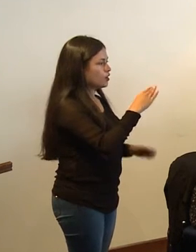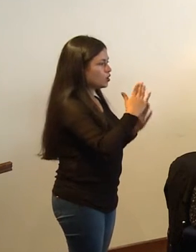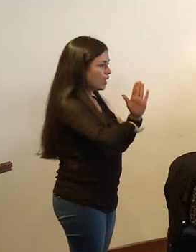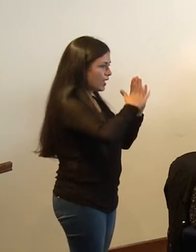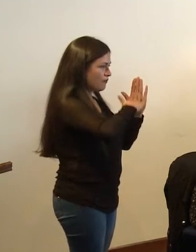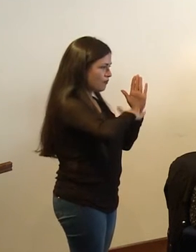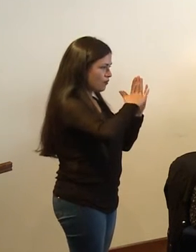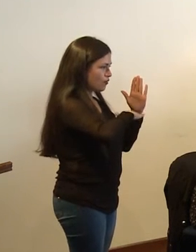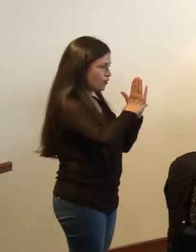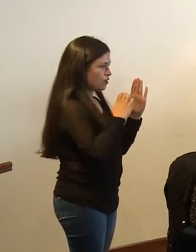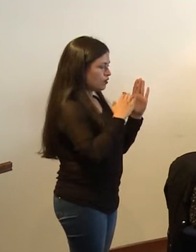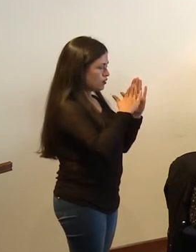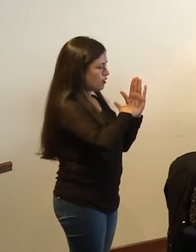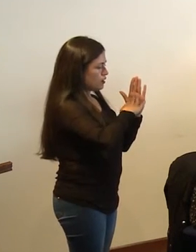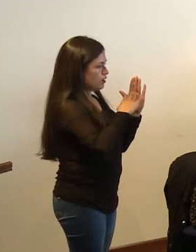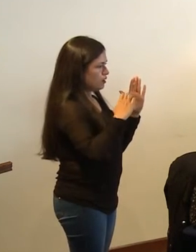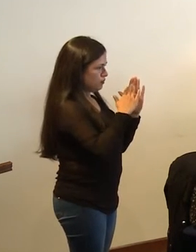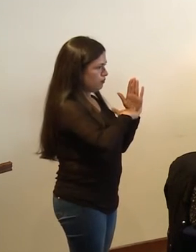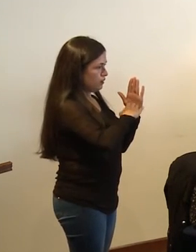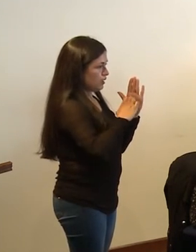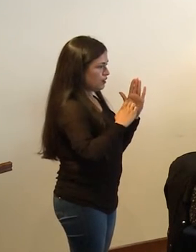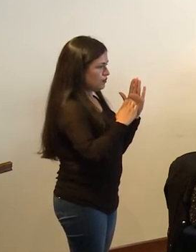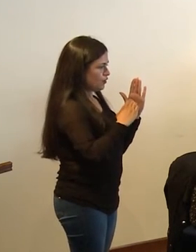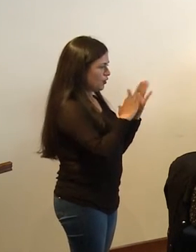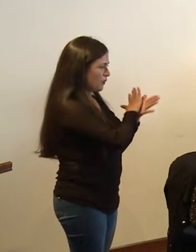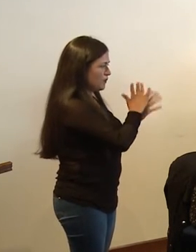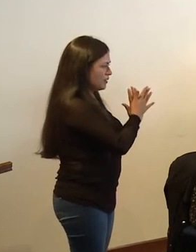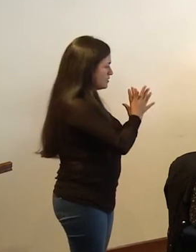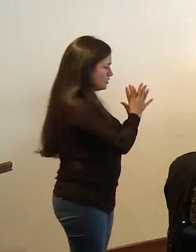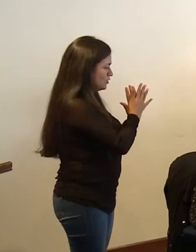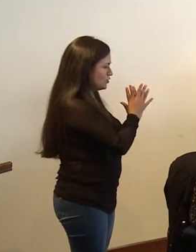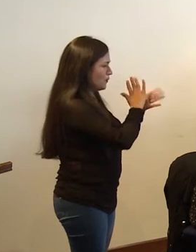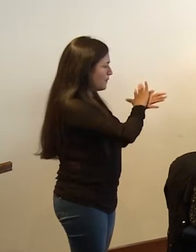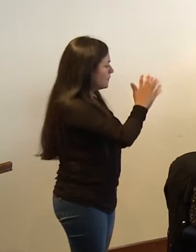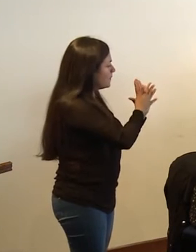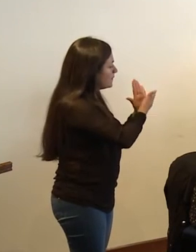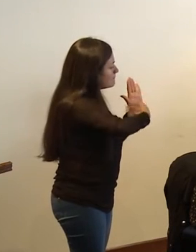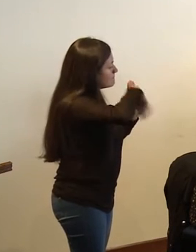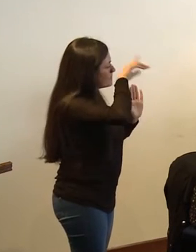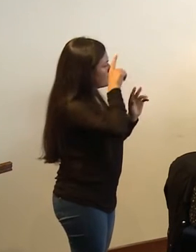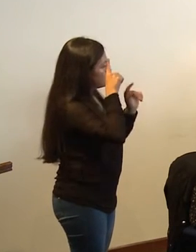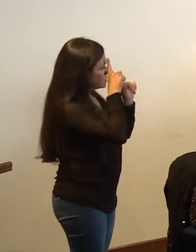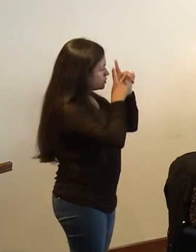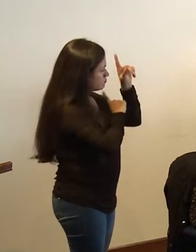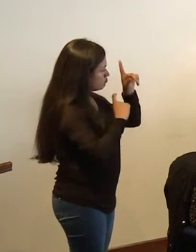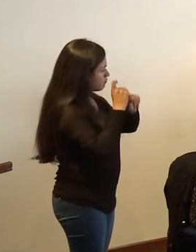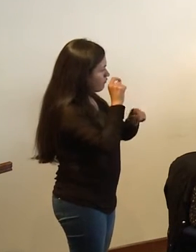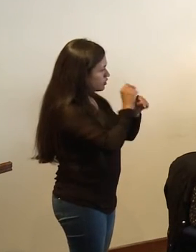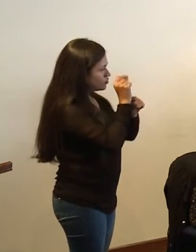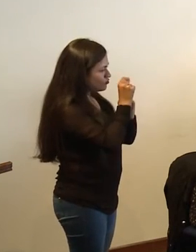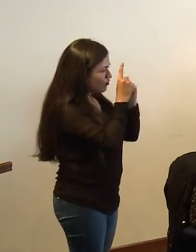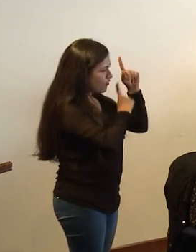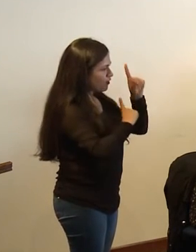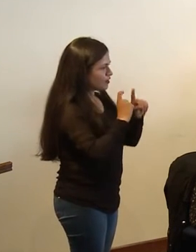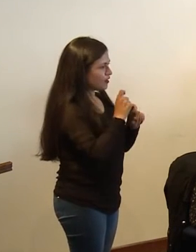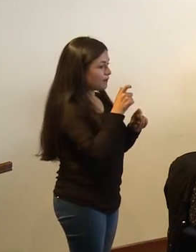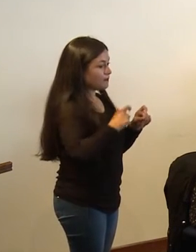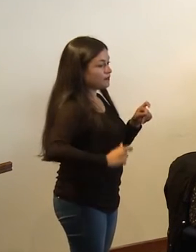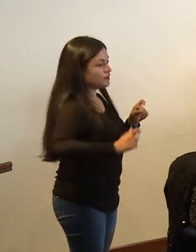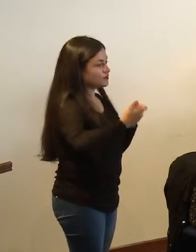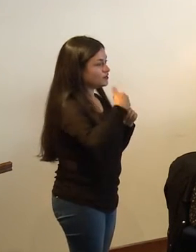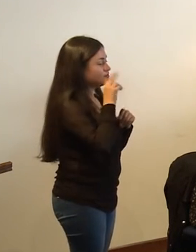conflicto, y tratamos de darle un contenido más amplio, más crítico, en la medida en que bebe. Lo que a muchos de los que venimos de esas